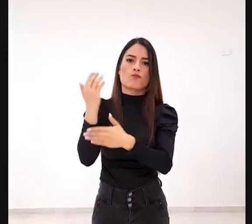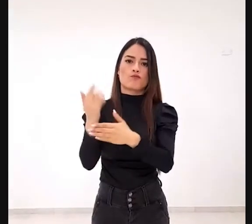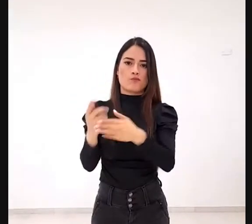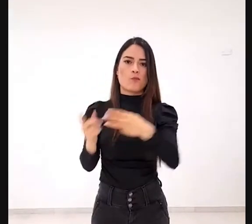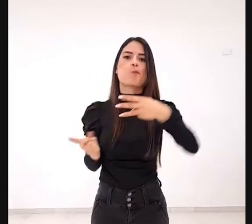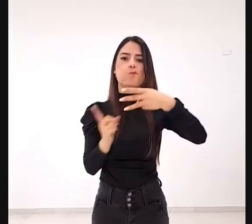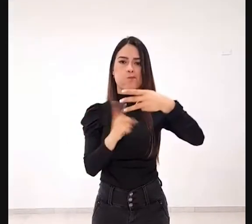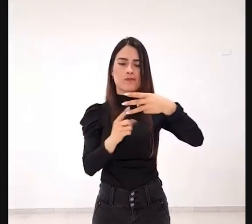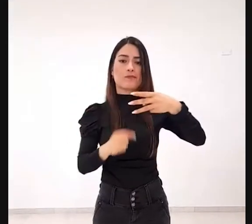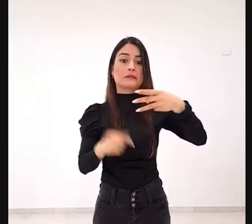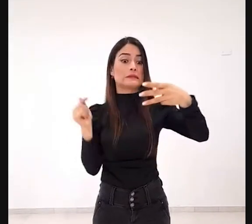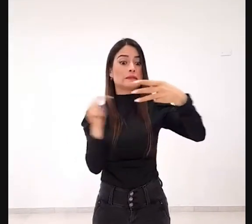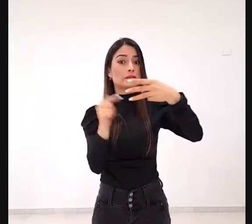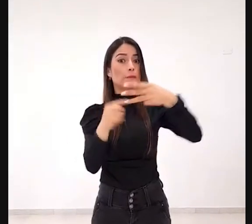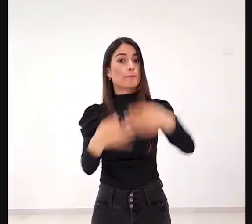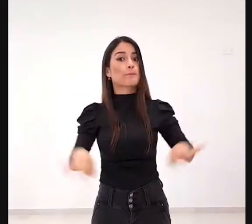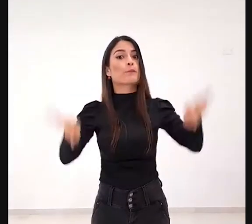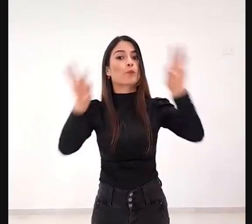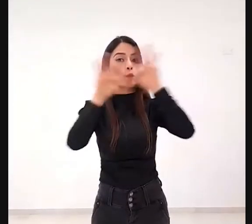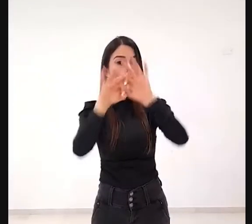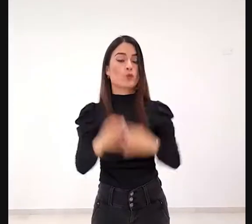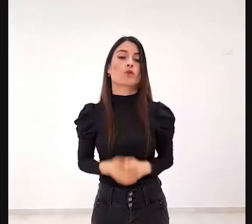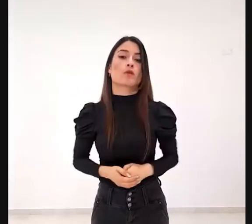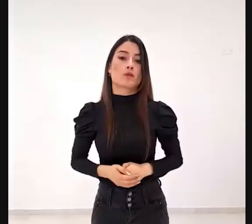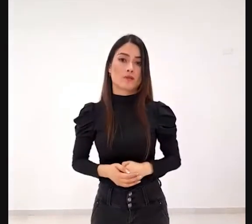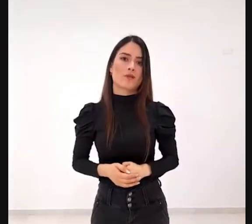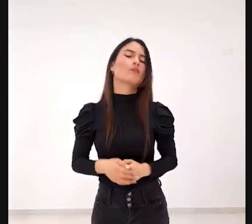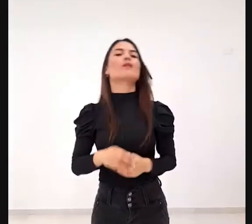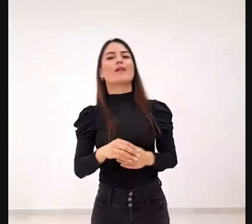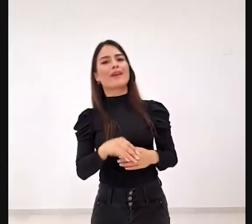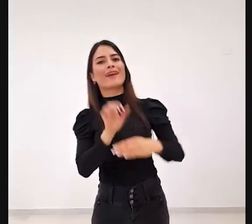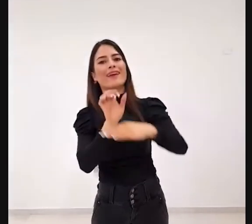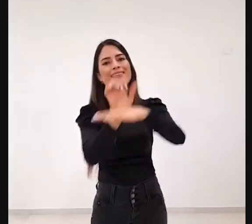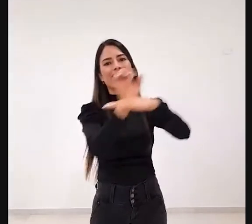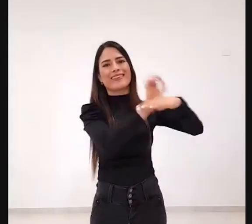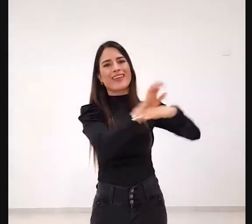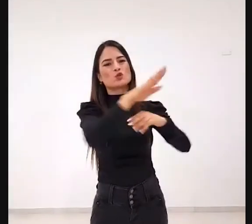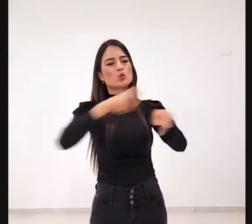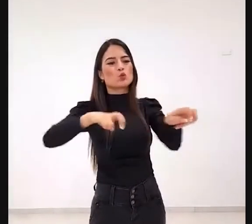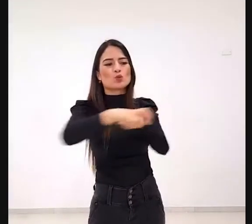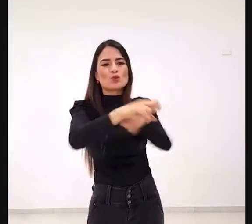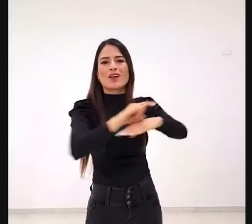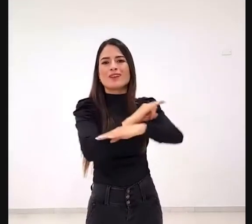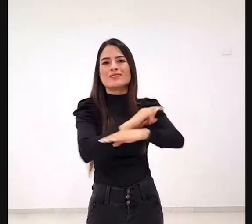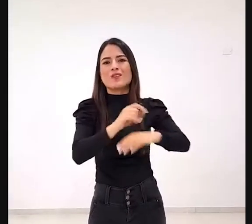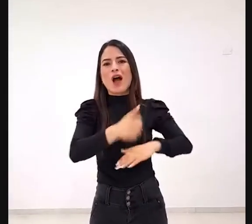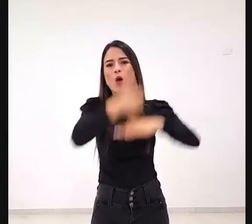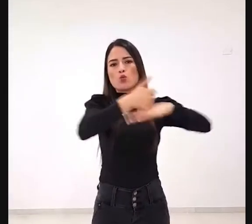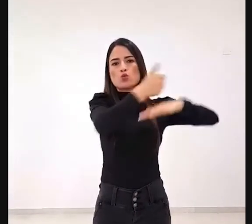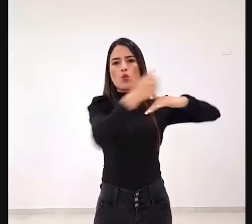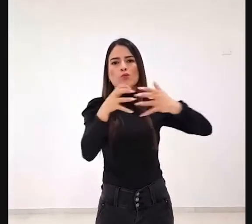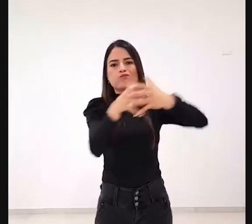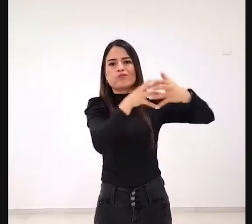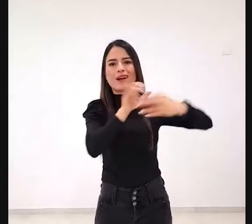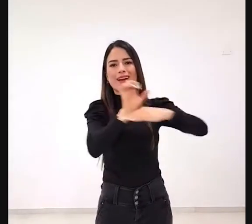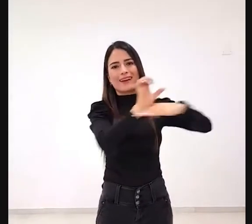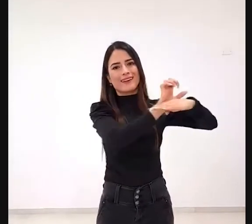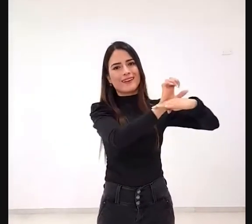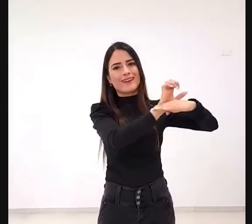i autoridades detrás y todas las